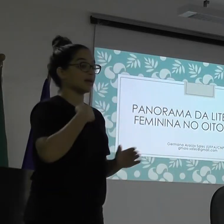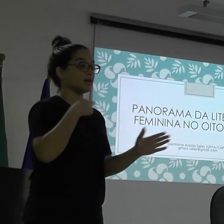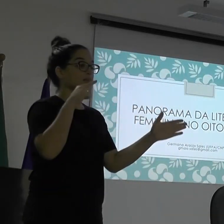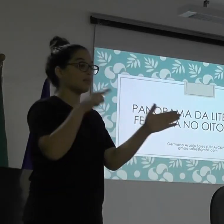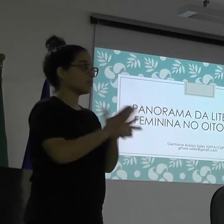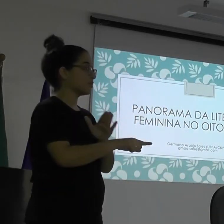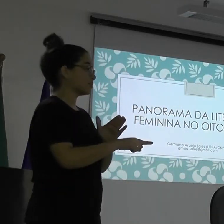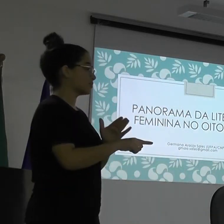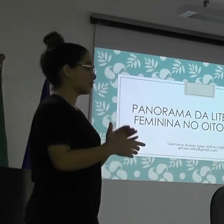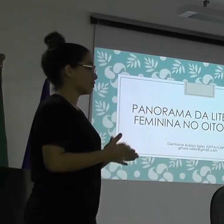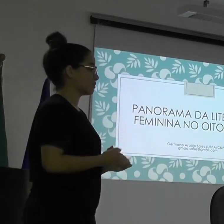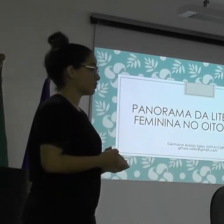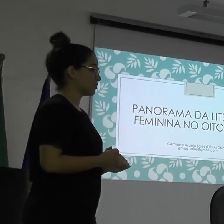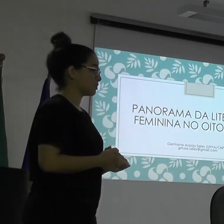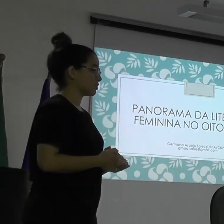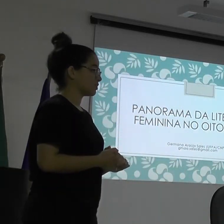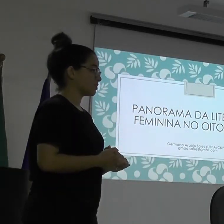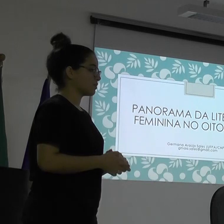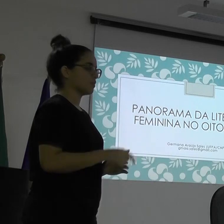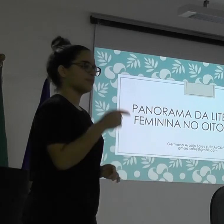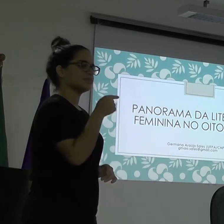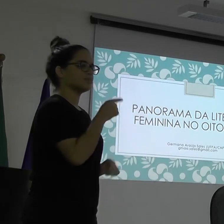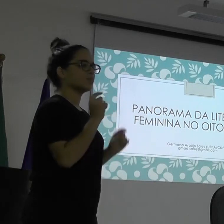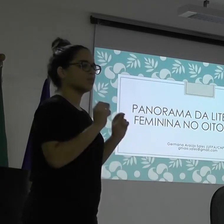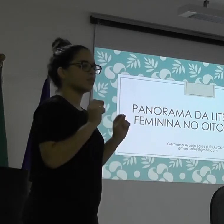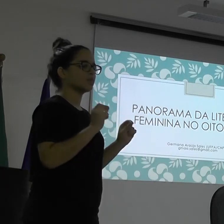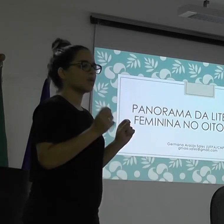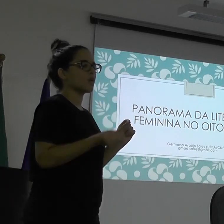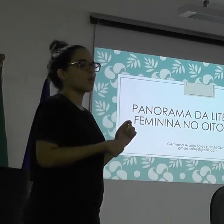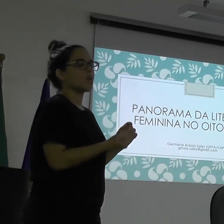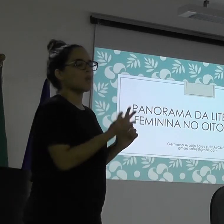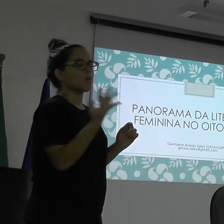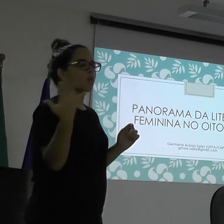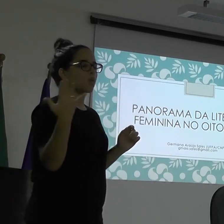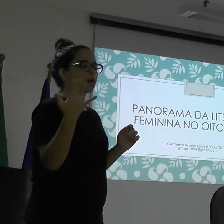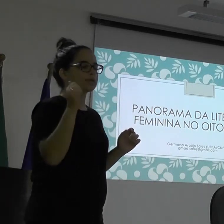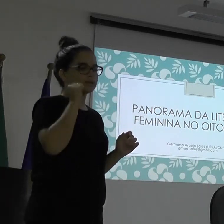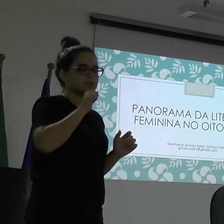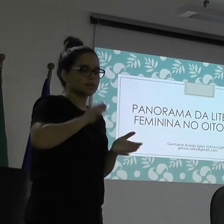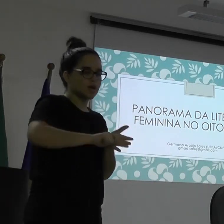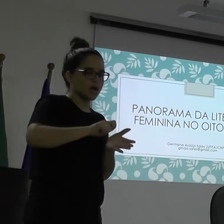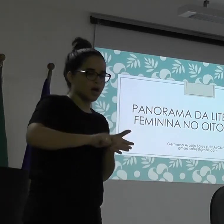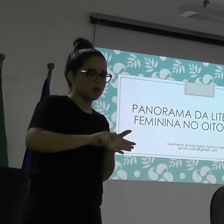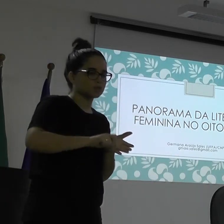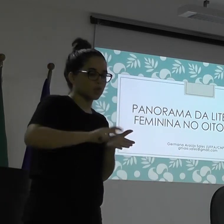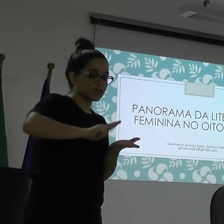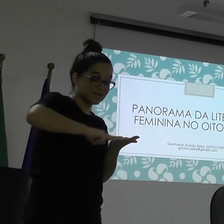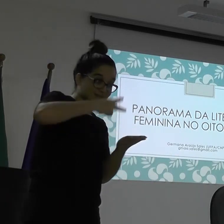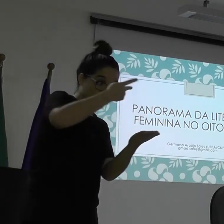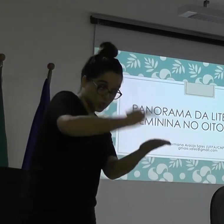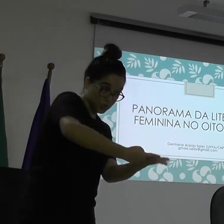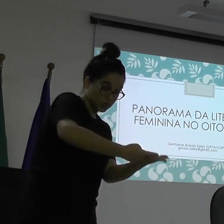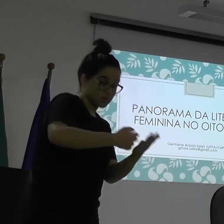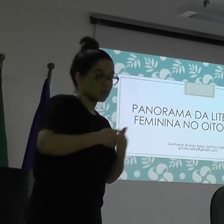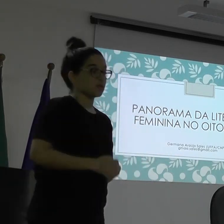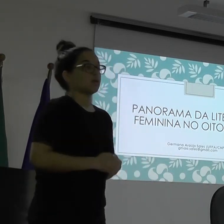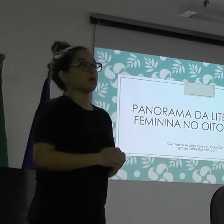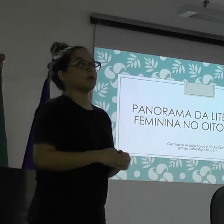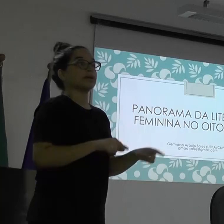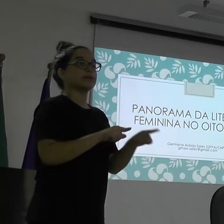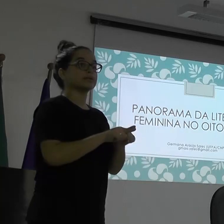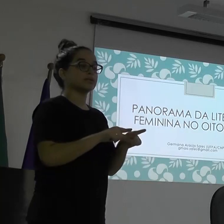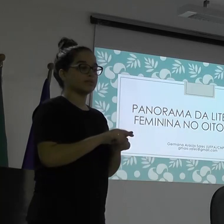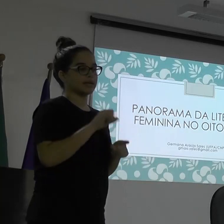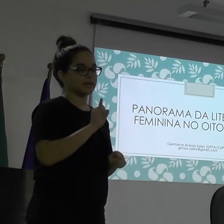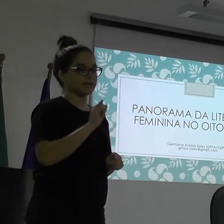sobre um par de elementos citados na apresentação. Eu queria saber quantas dessas escritoras apresentadas foram traduzidas e se a história